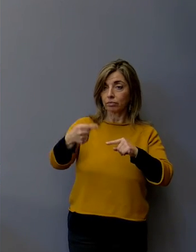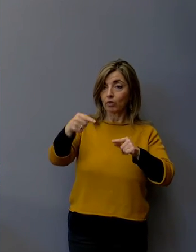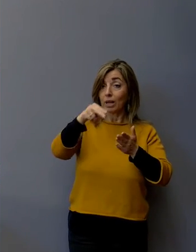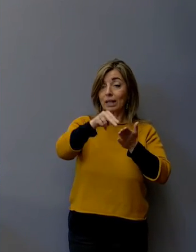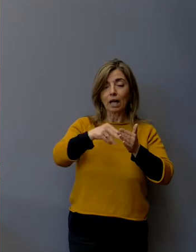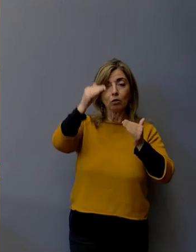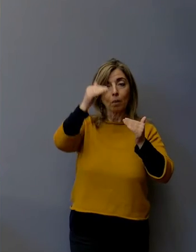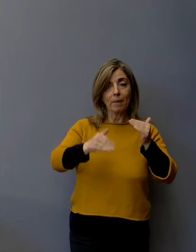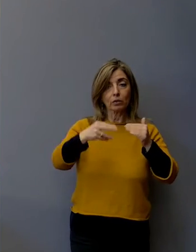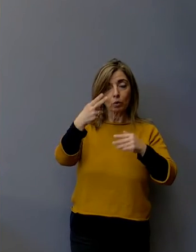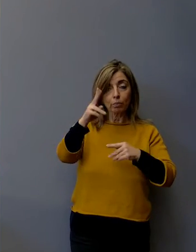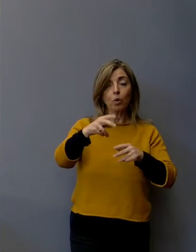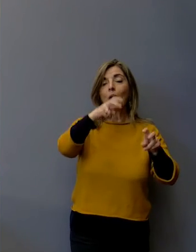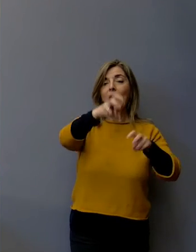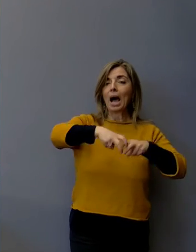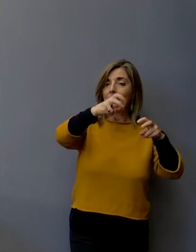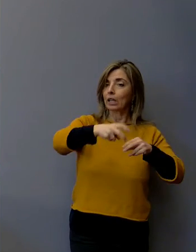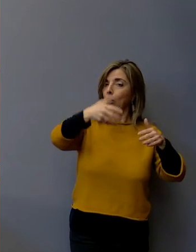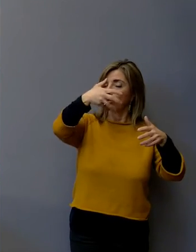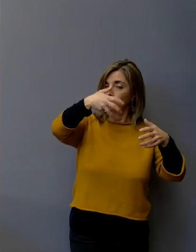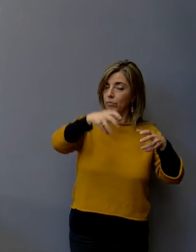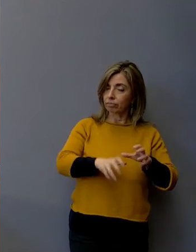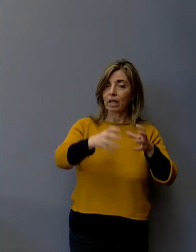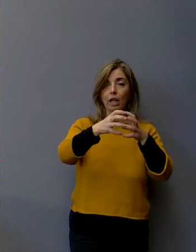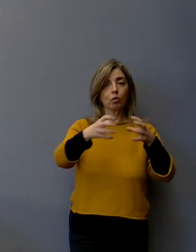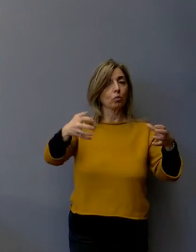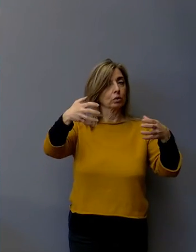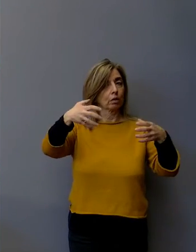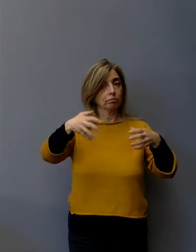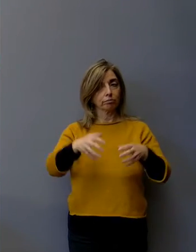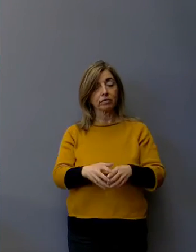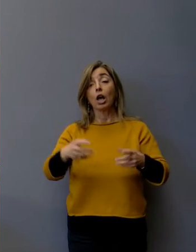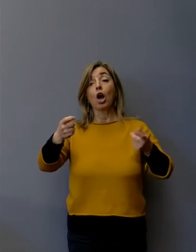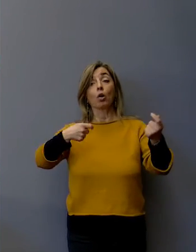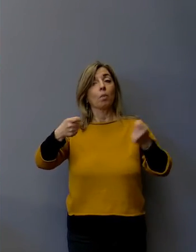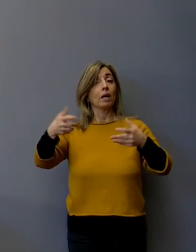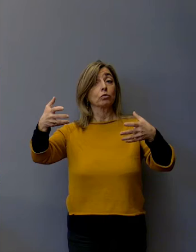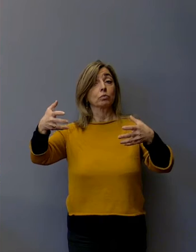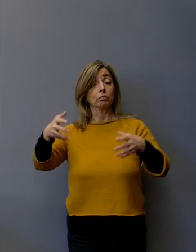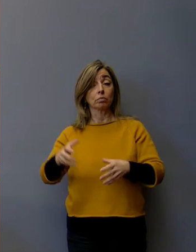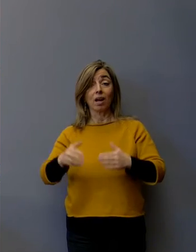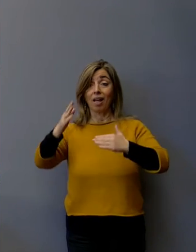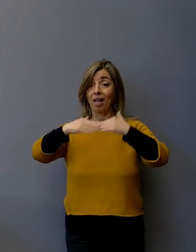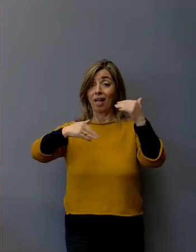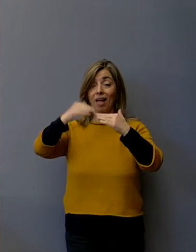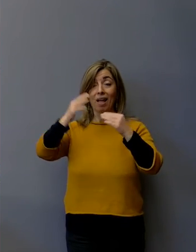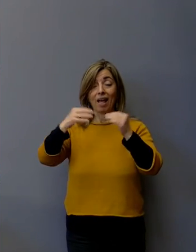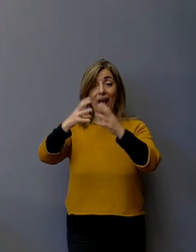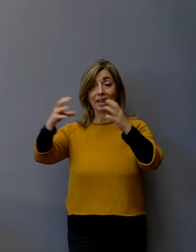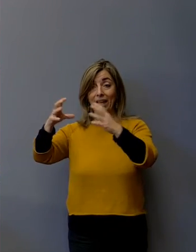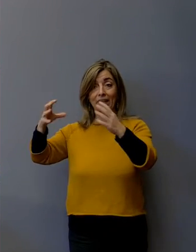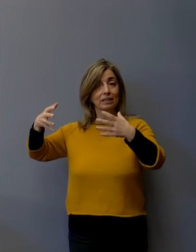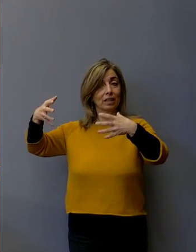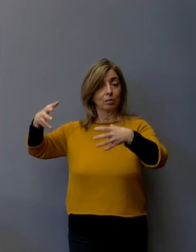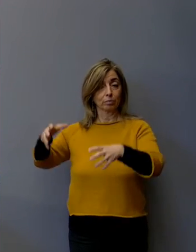meno 18 per cento industria a meno 8 per cento commercio meno 9 per cento ed inizia a meno 6 per cento un altro dato allarmante il dato del